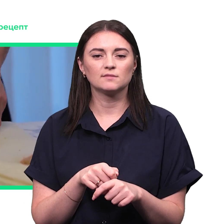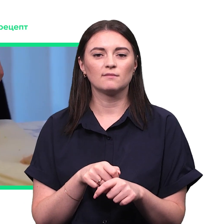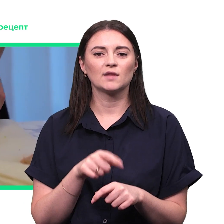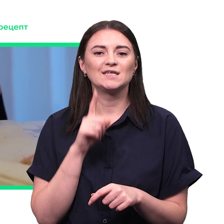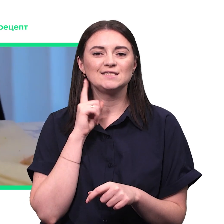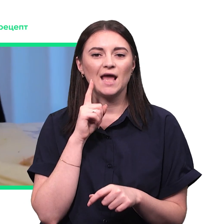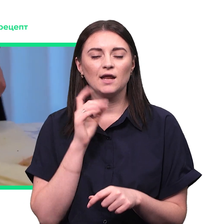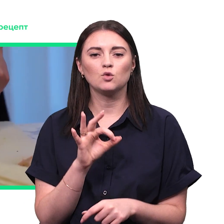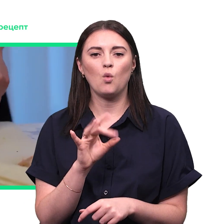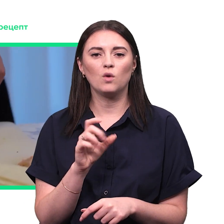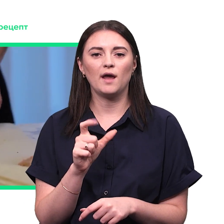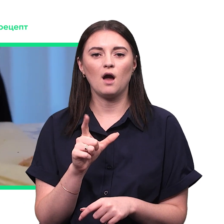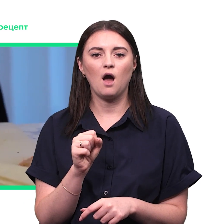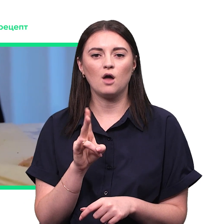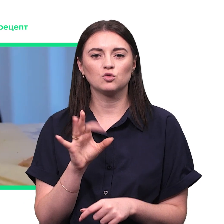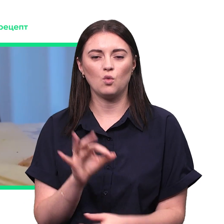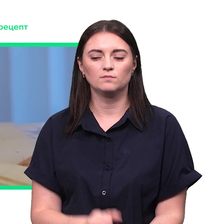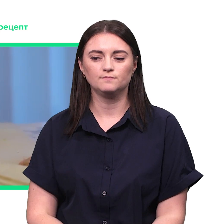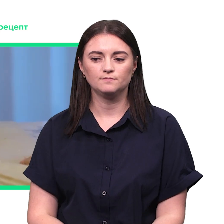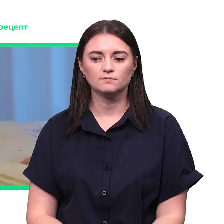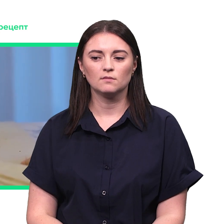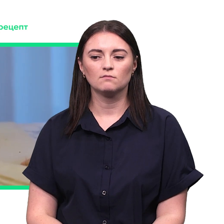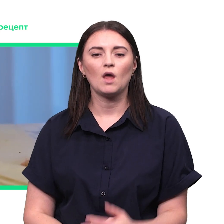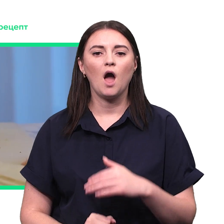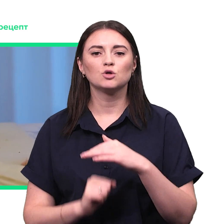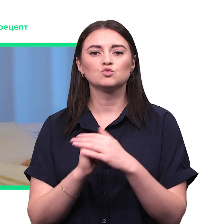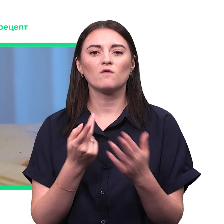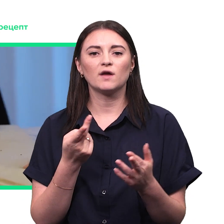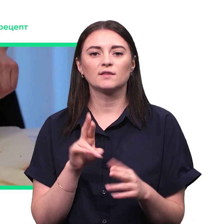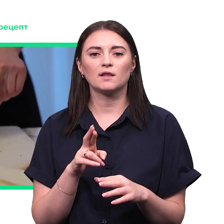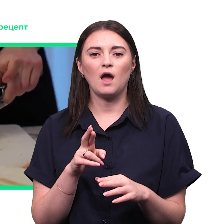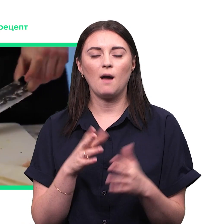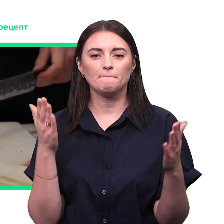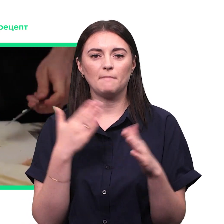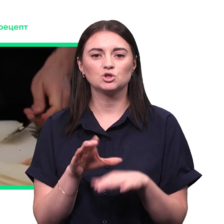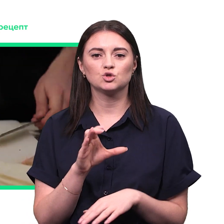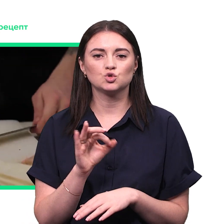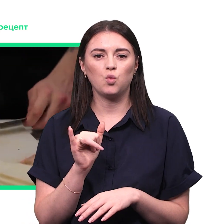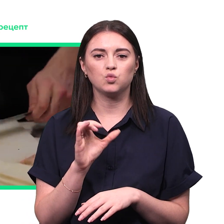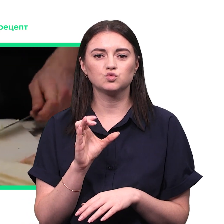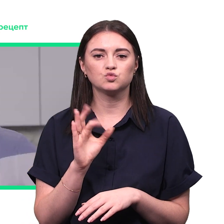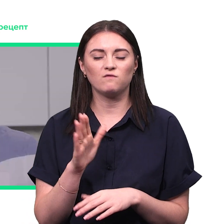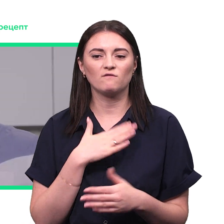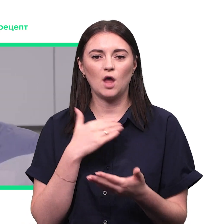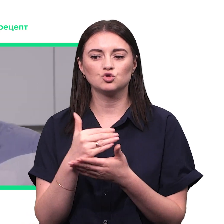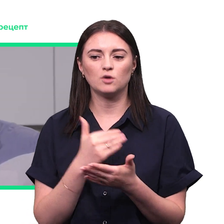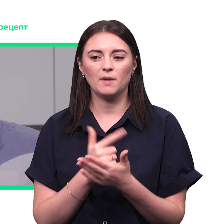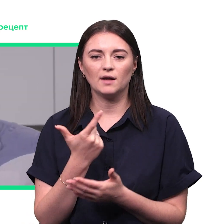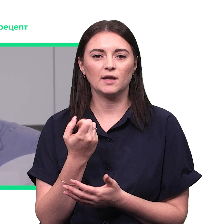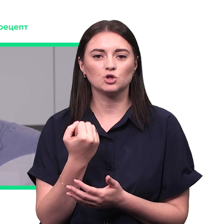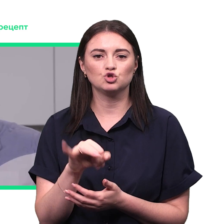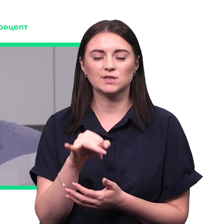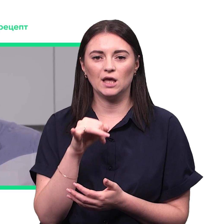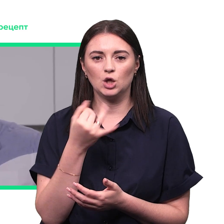зелень и орегано. Смешаем. Основой для практически большинства соусов в нашей программе является греческий